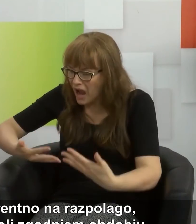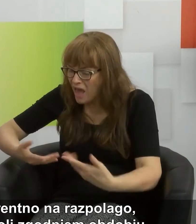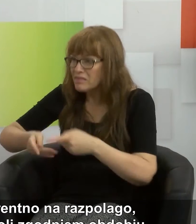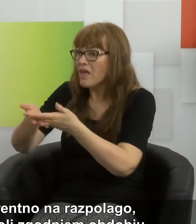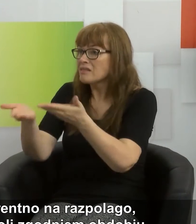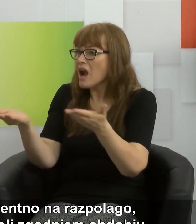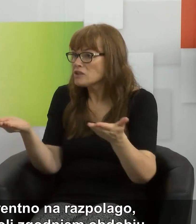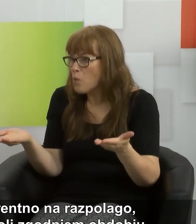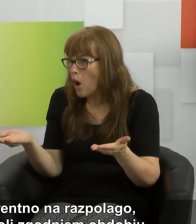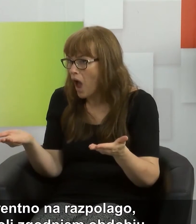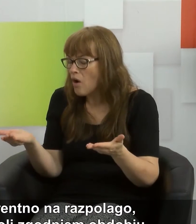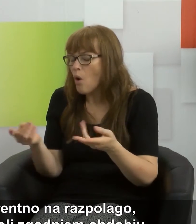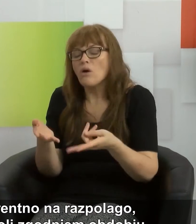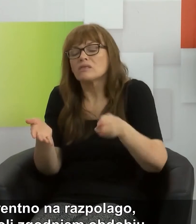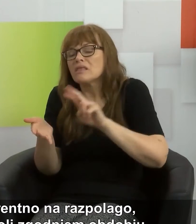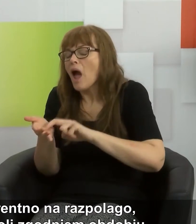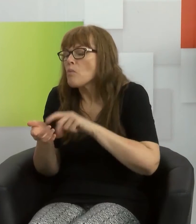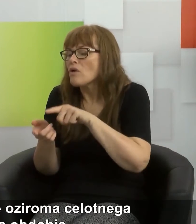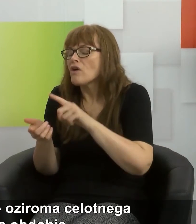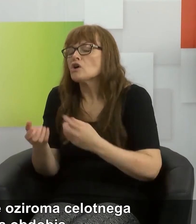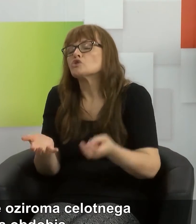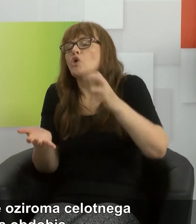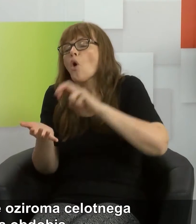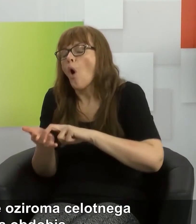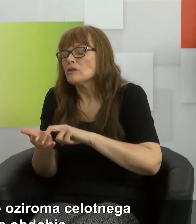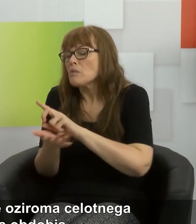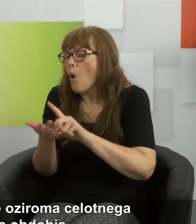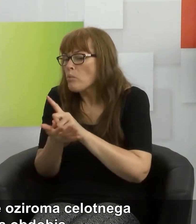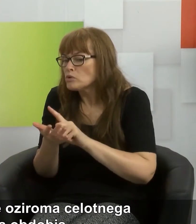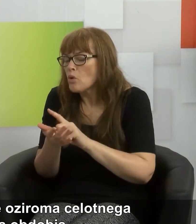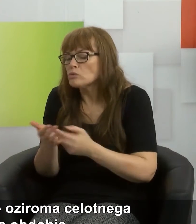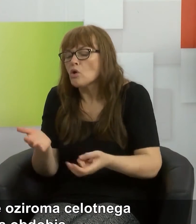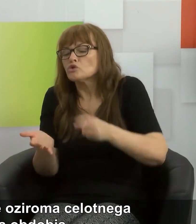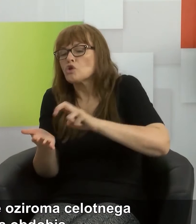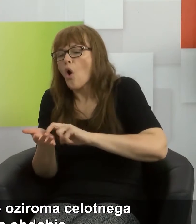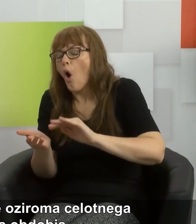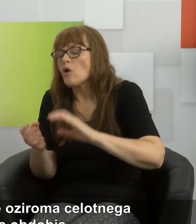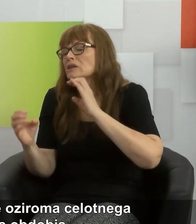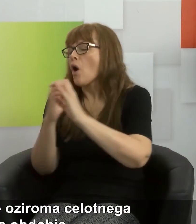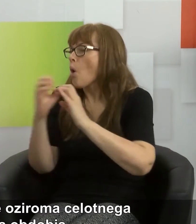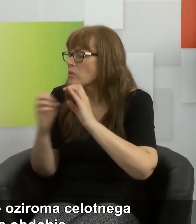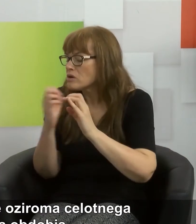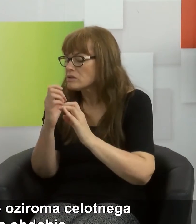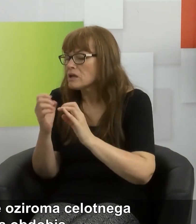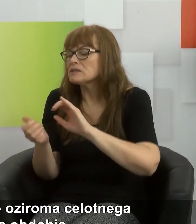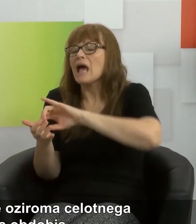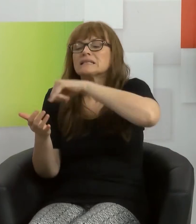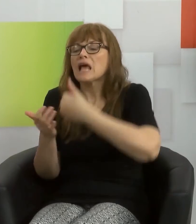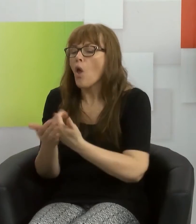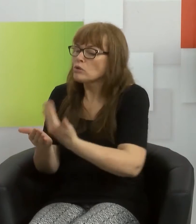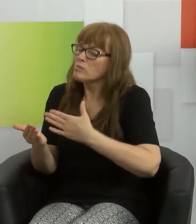pa v tem najbolj zgodnjem obdobju, zgodnje komunikacije oziroma celotnega predšolskega